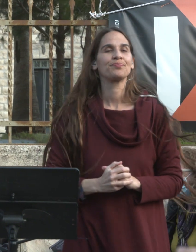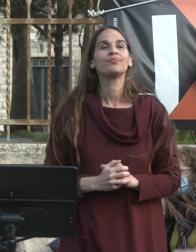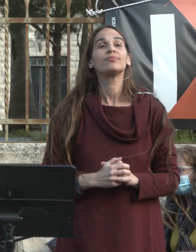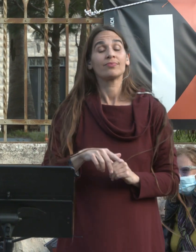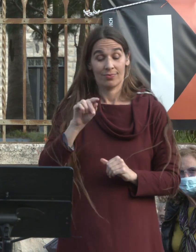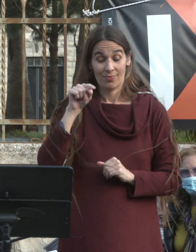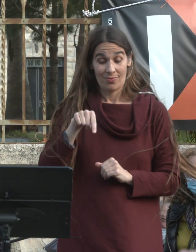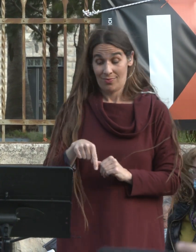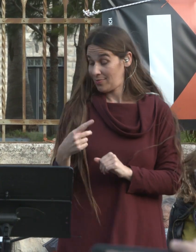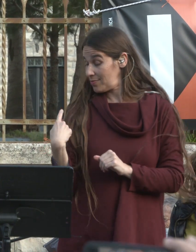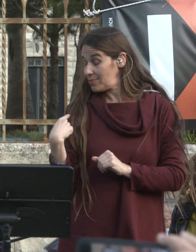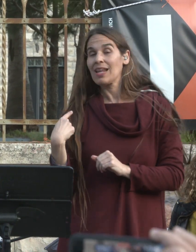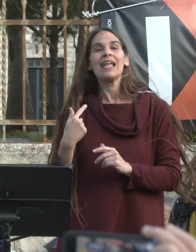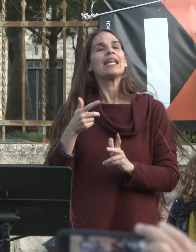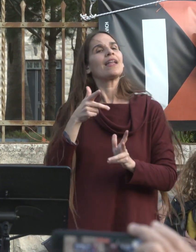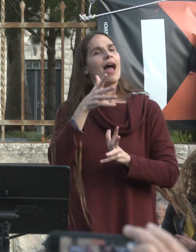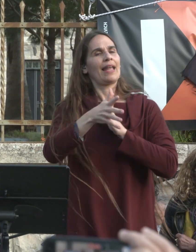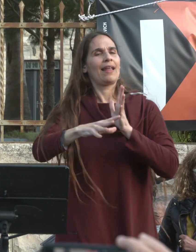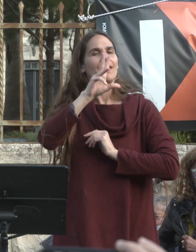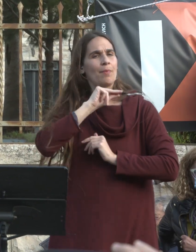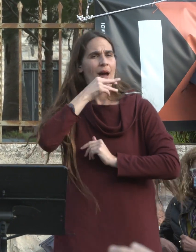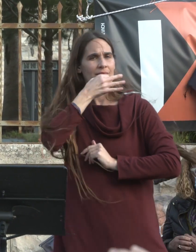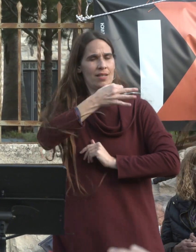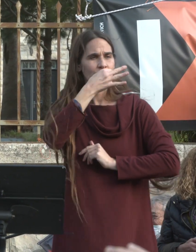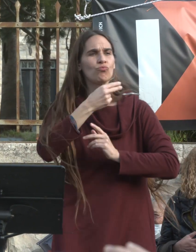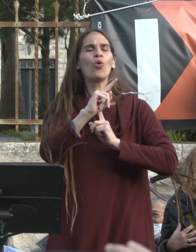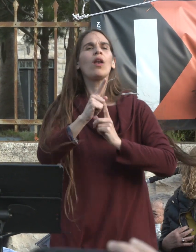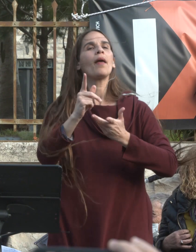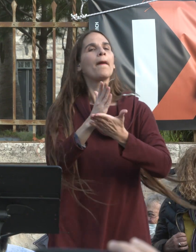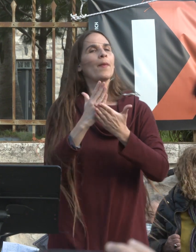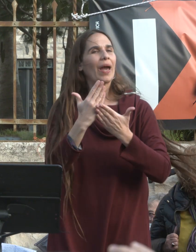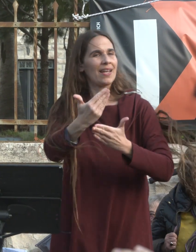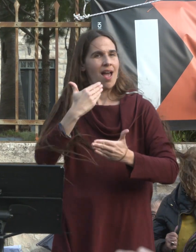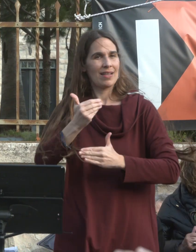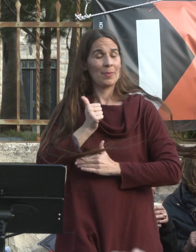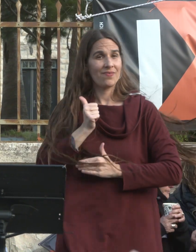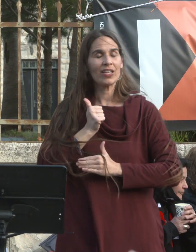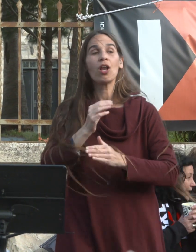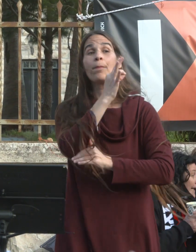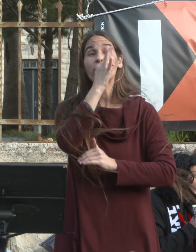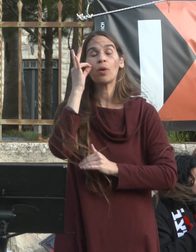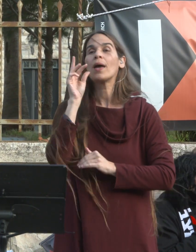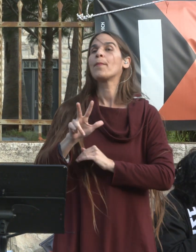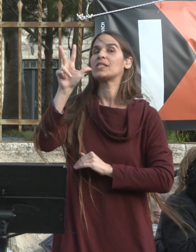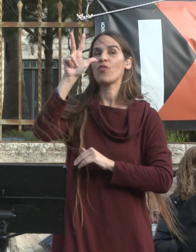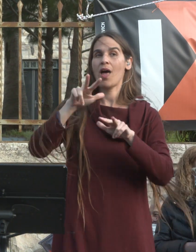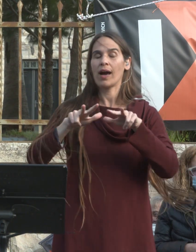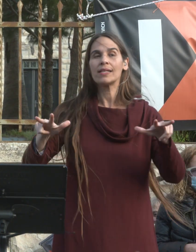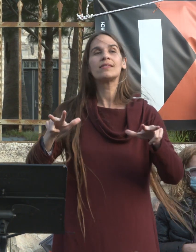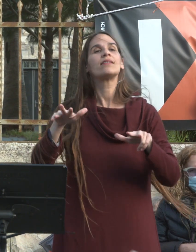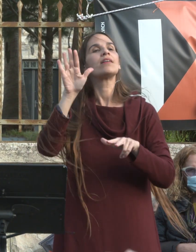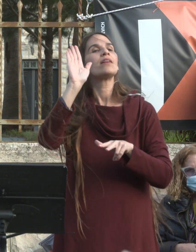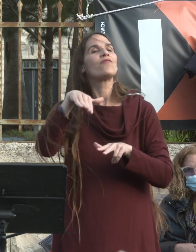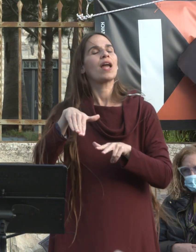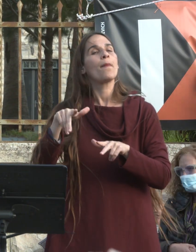השבוע דיברתי בפני מכינה קדם צבאית של בדואים מצפון הארץ ומכינת עמיחי בקיבוץ